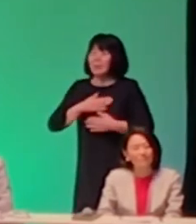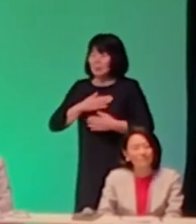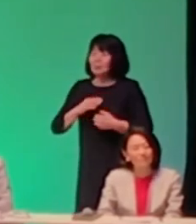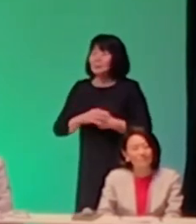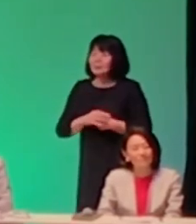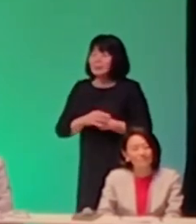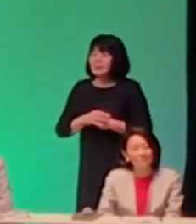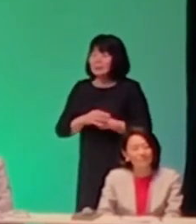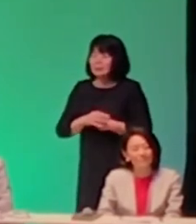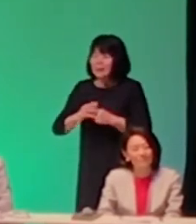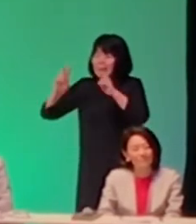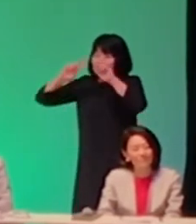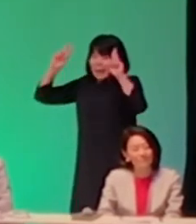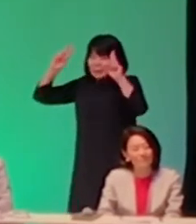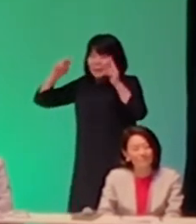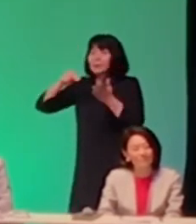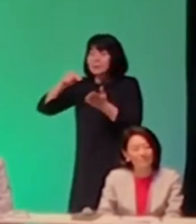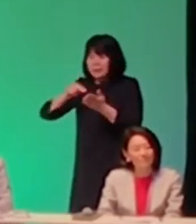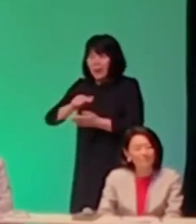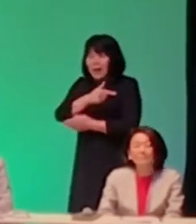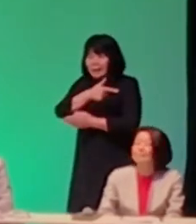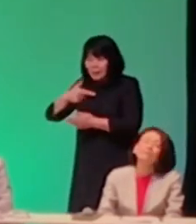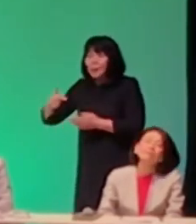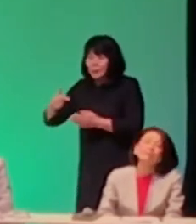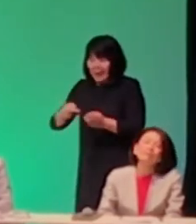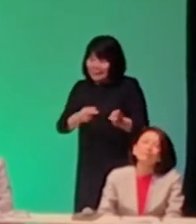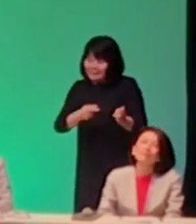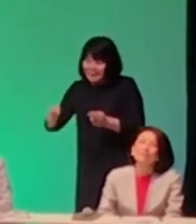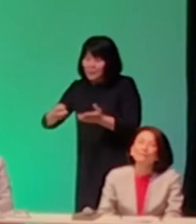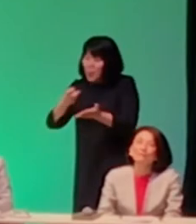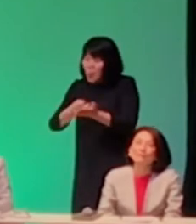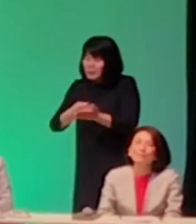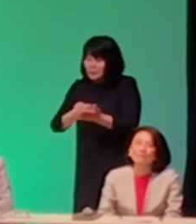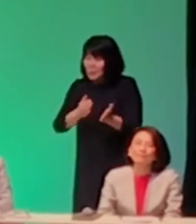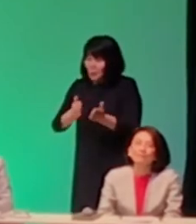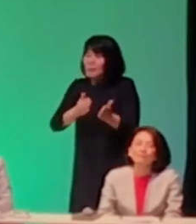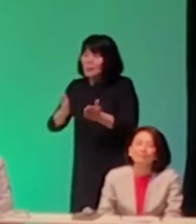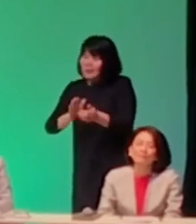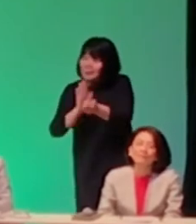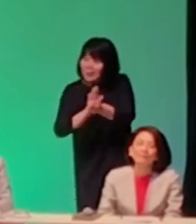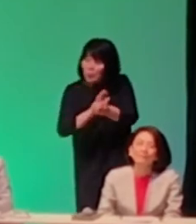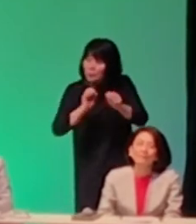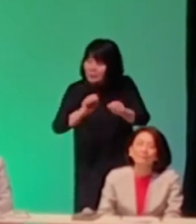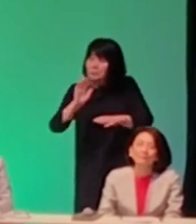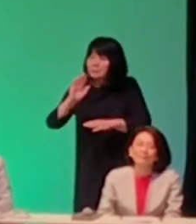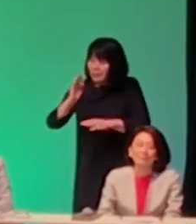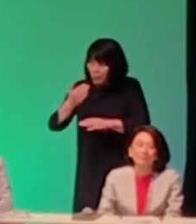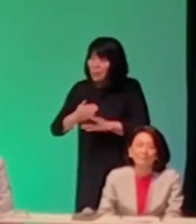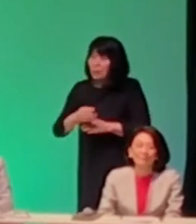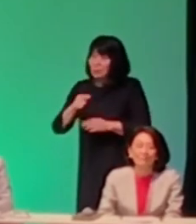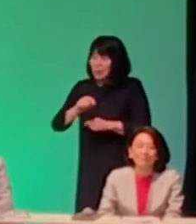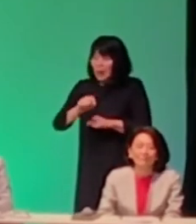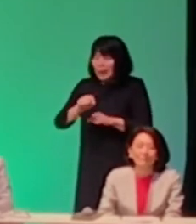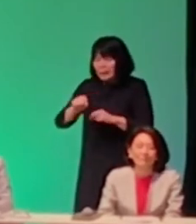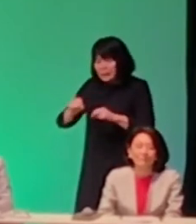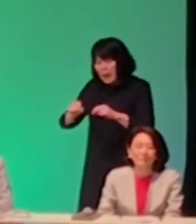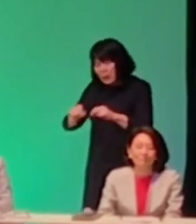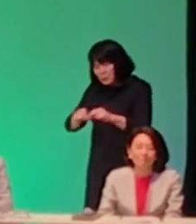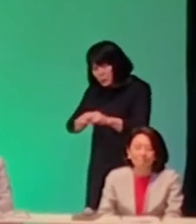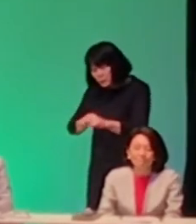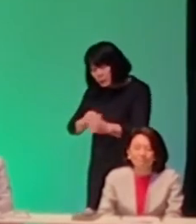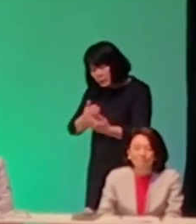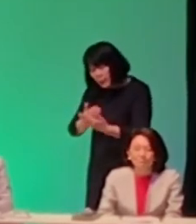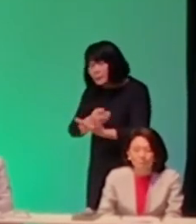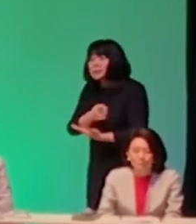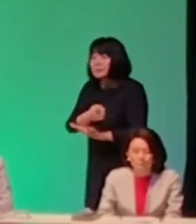ですから、会社はいろんな仕組みを整えてサポートはしているんですけど、それが逆の方にこう回転してし